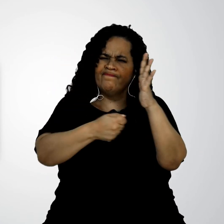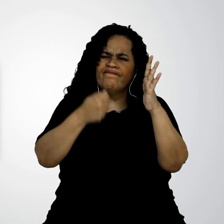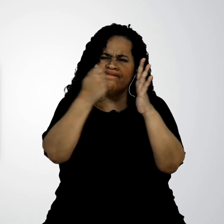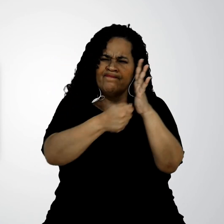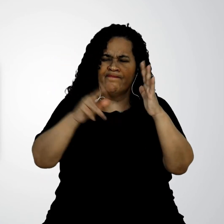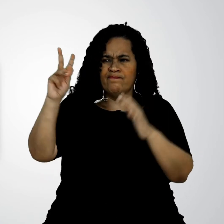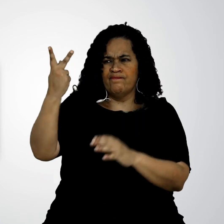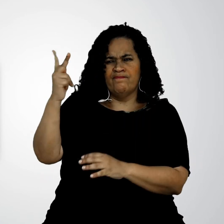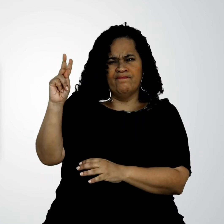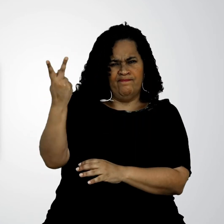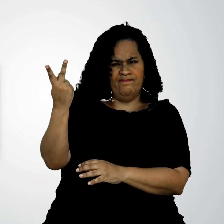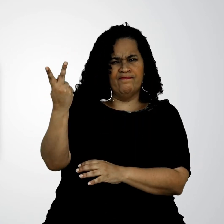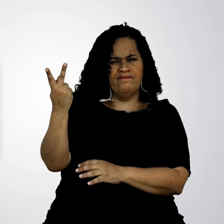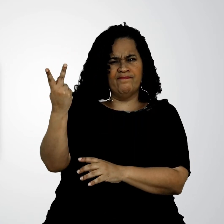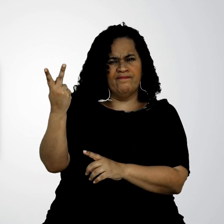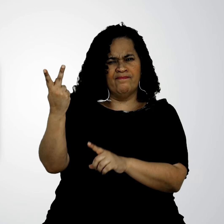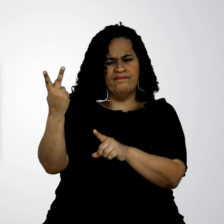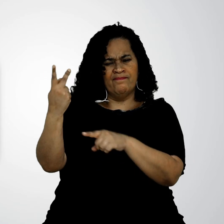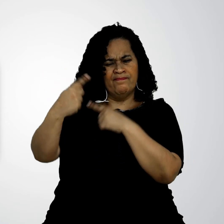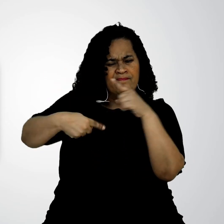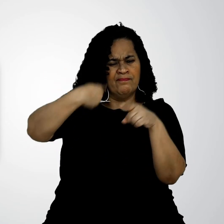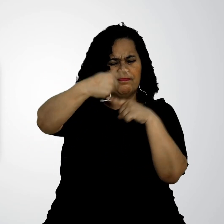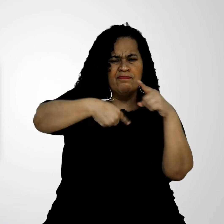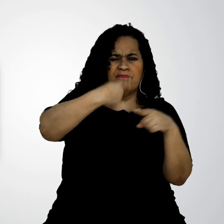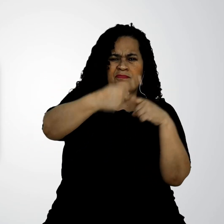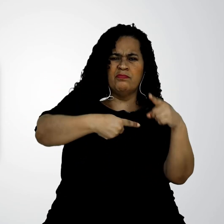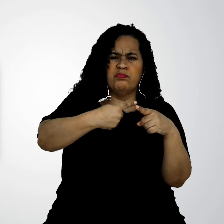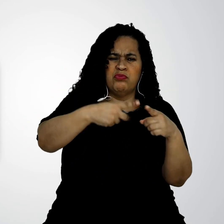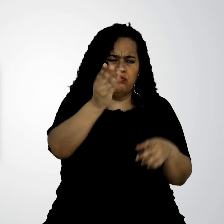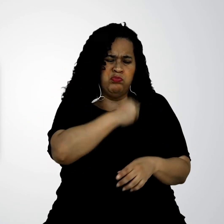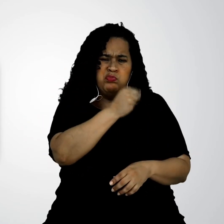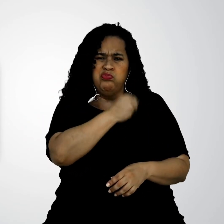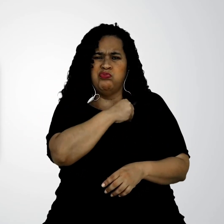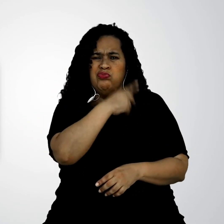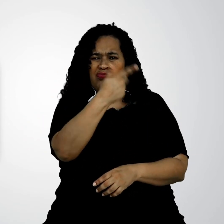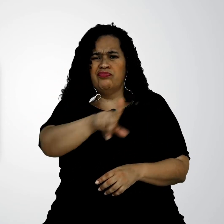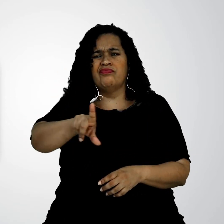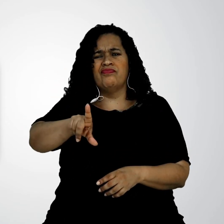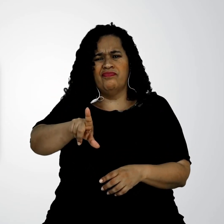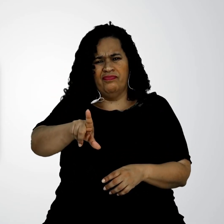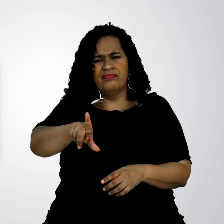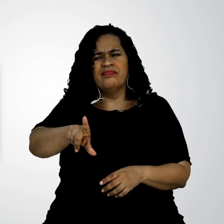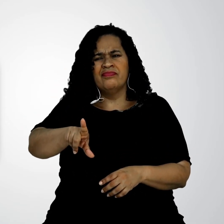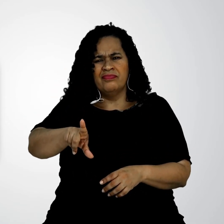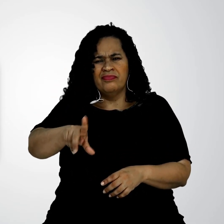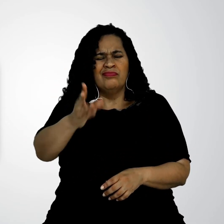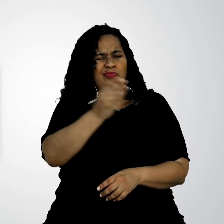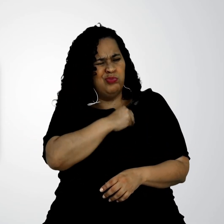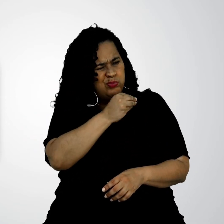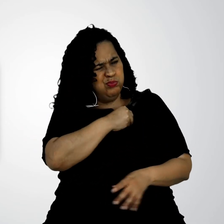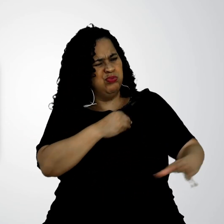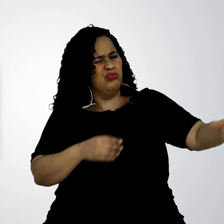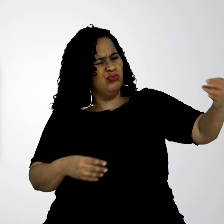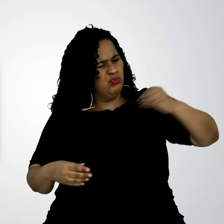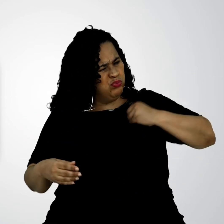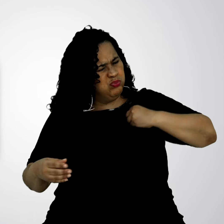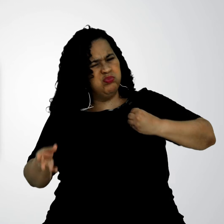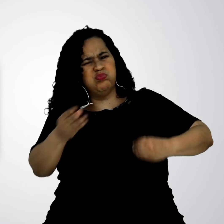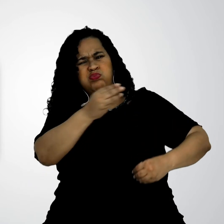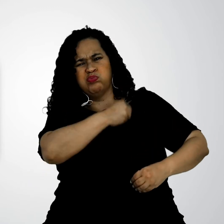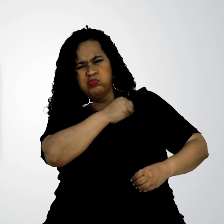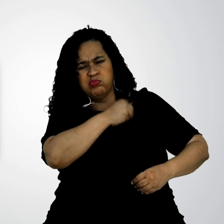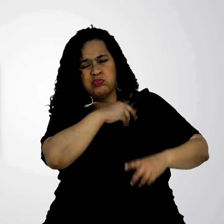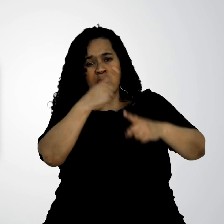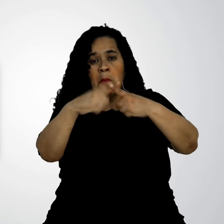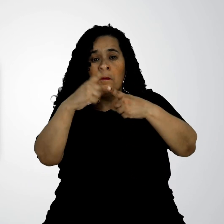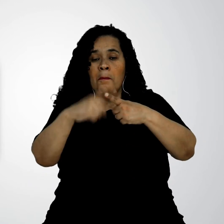mas ele sai de uma armadilha e cai em outra. Ele vai cair num outro vício da sexualidade, ele vai cair em outro problema, porque ele tem uma desordem a ser vencida.